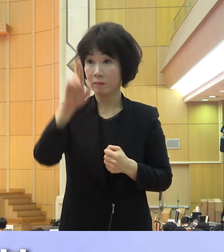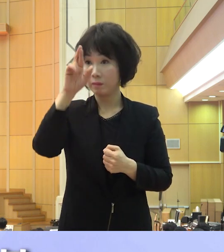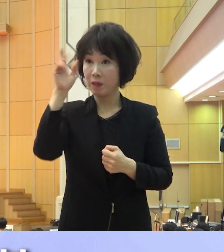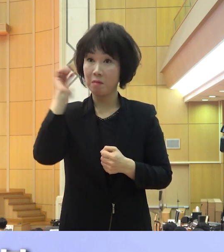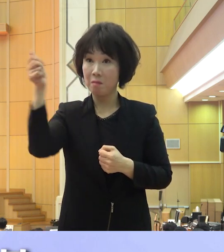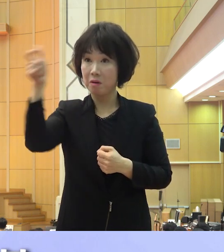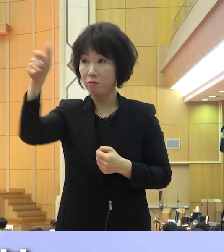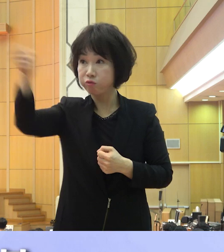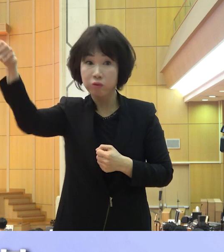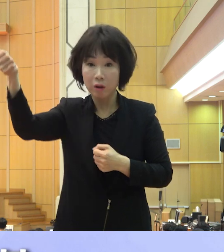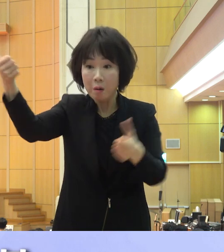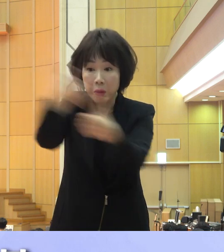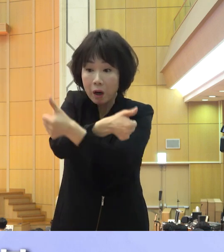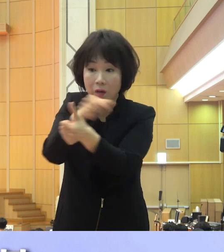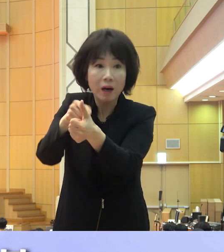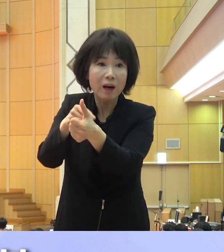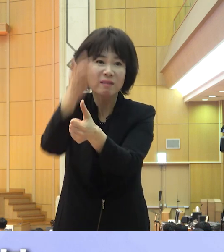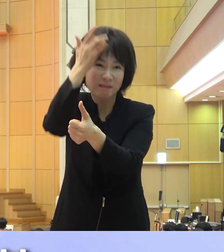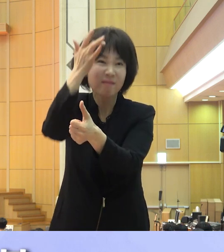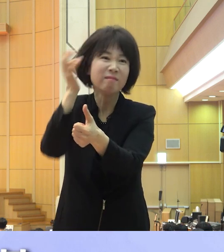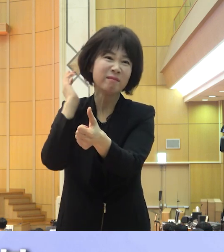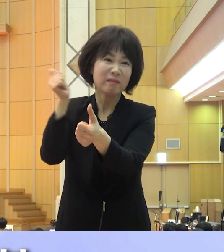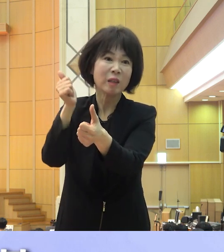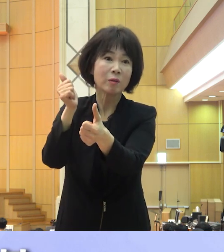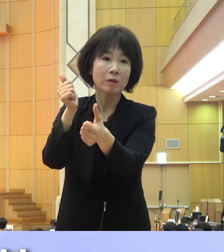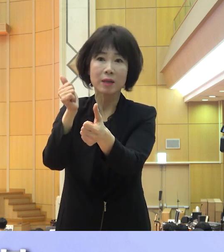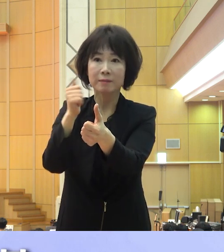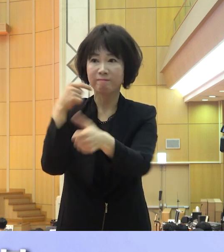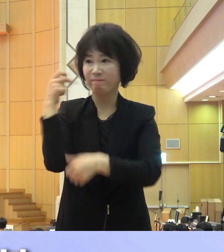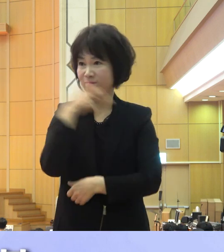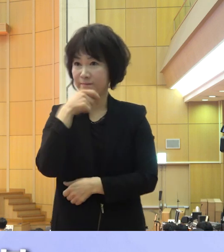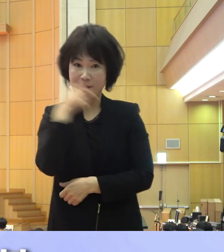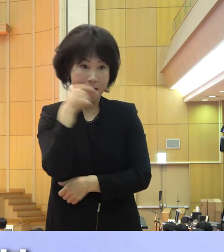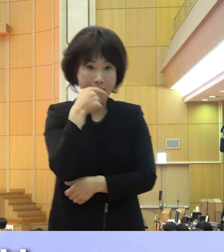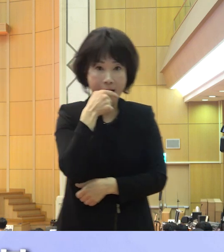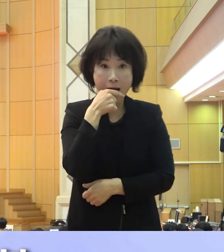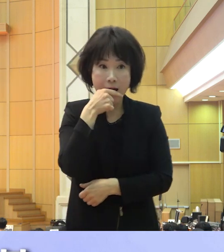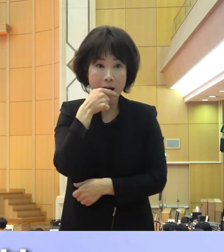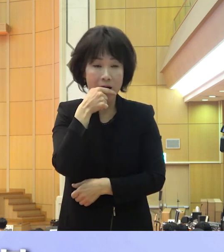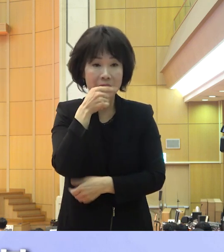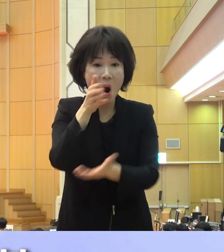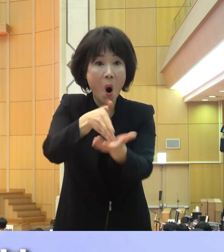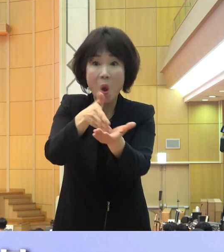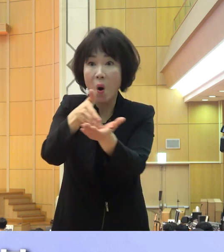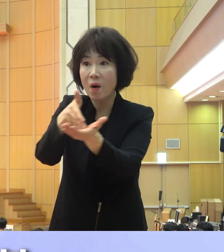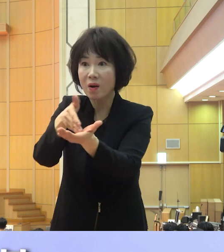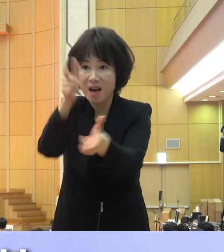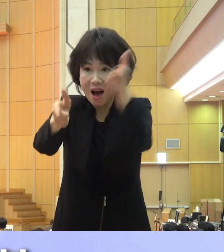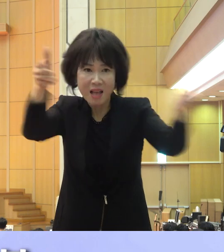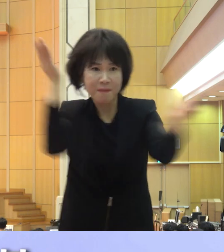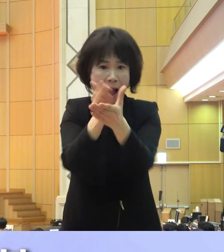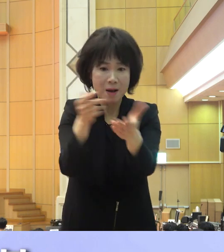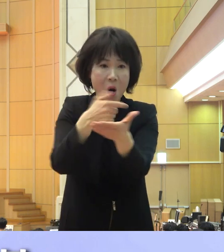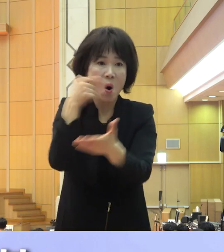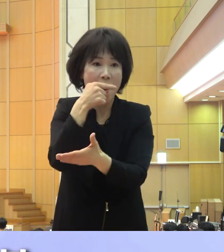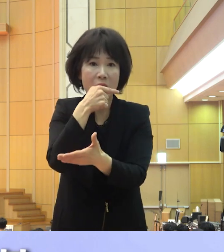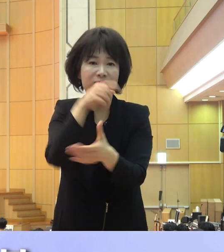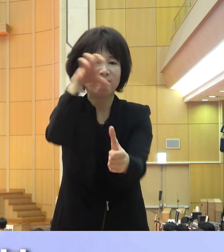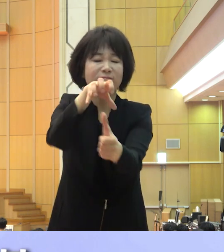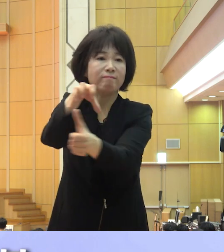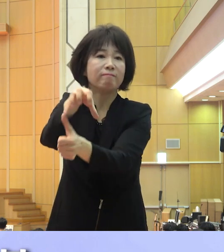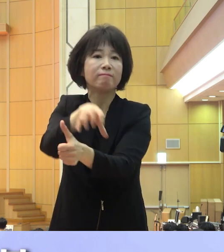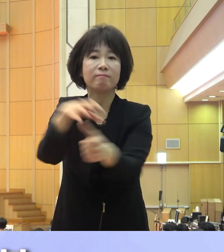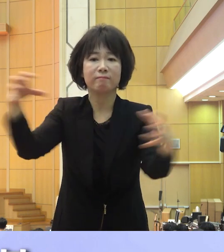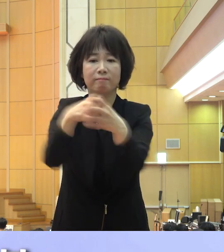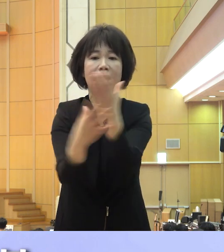정권 잡은 자들의 이런저런 것들을 자꾸만 이렇게 기사화하는 거, 그런